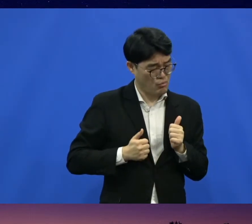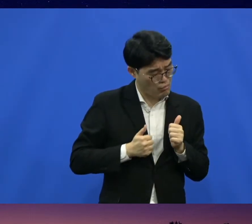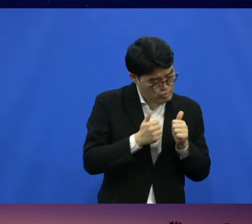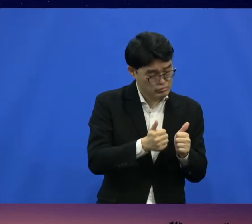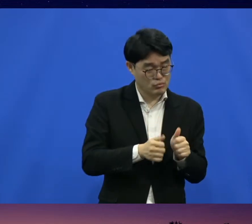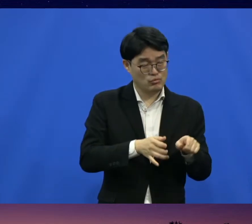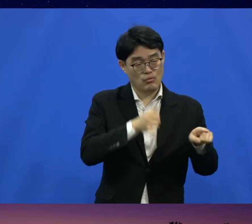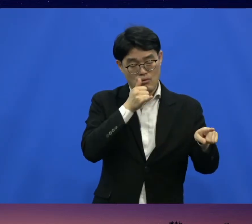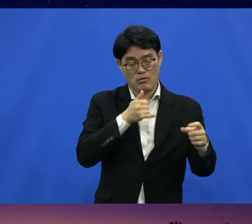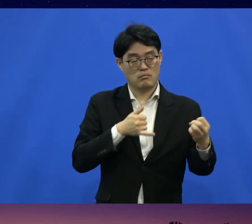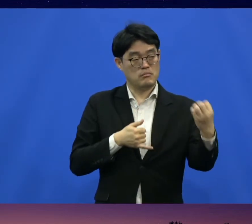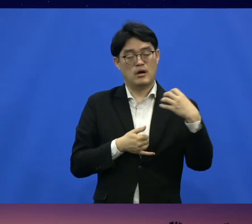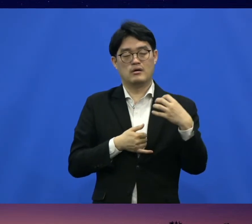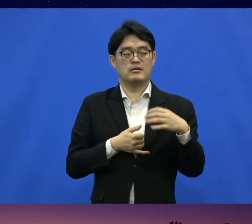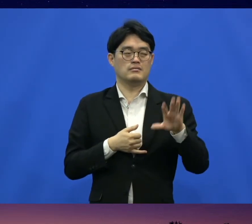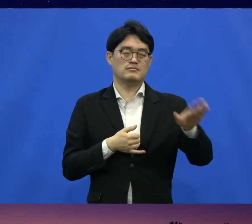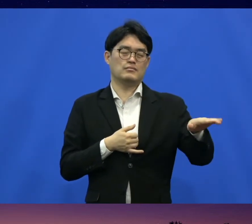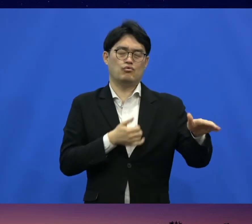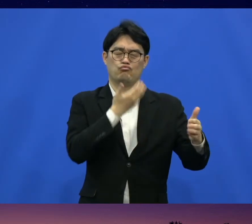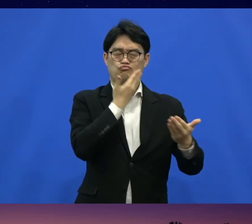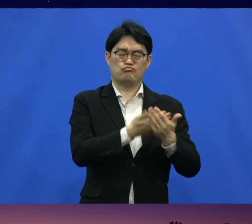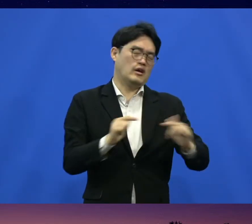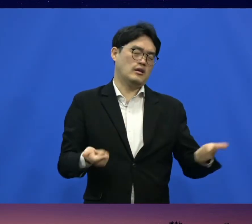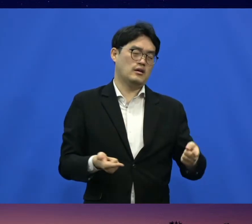여러분, 진심이 중요한 게 아니에요.